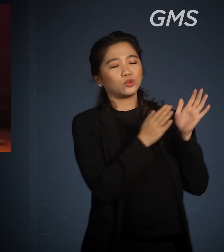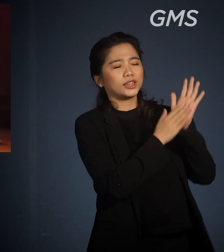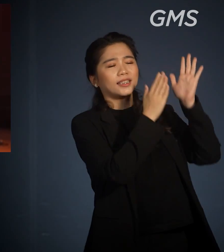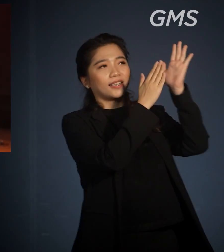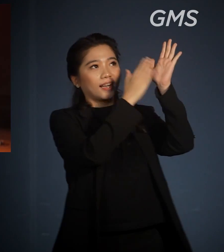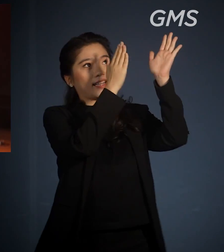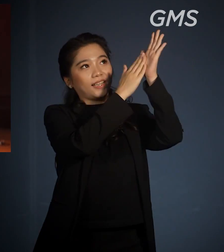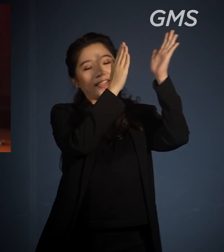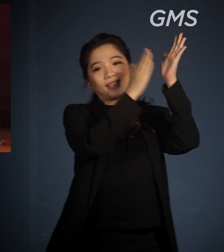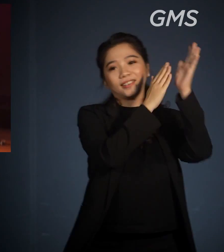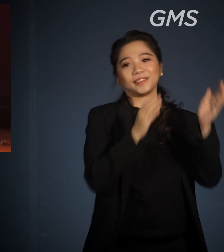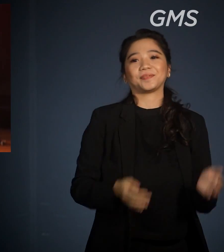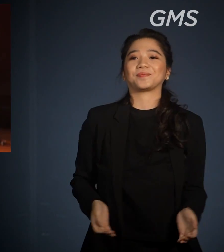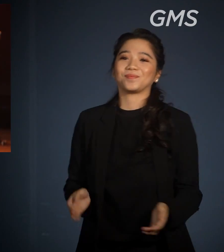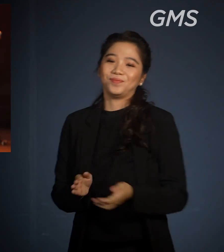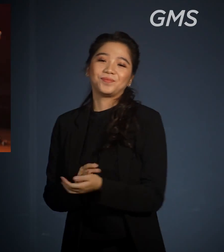Pujian,